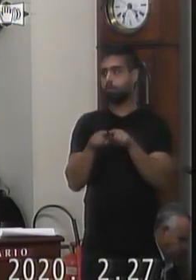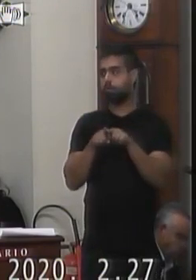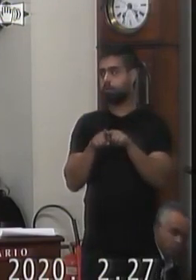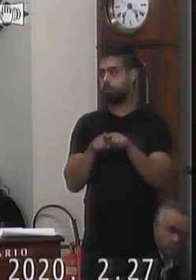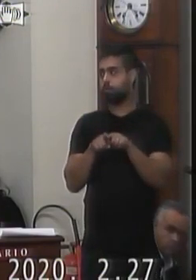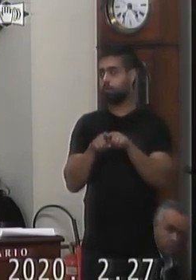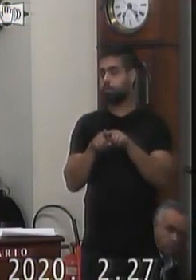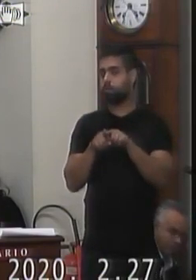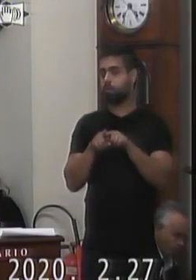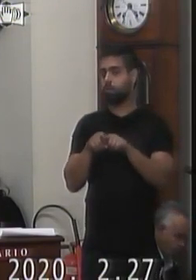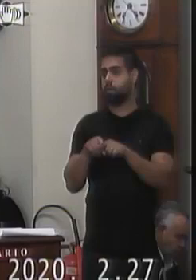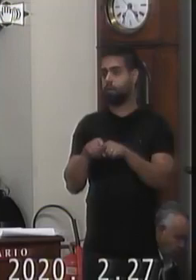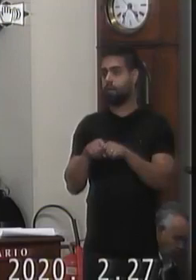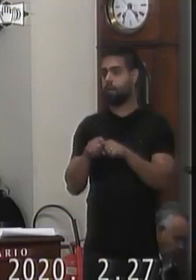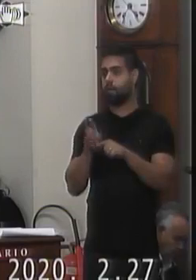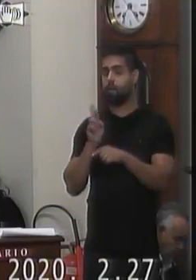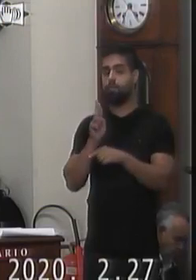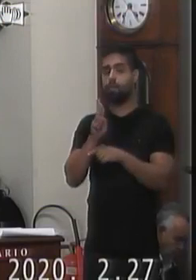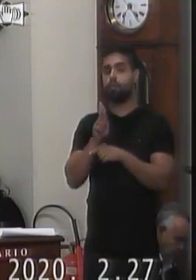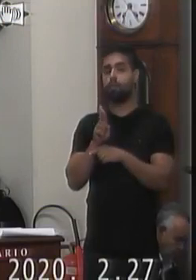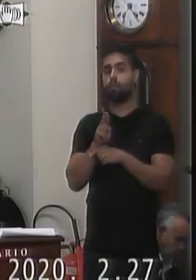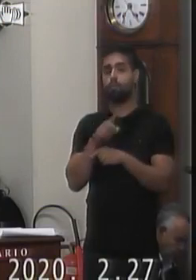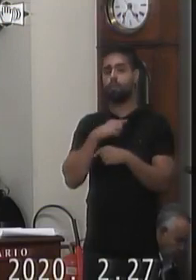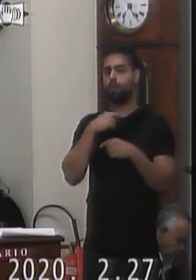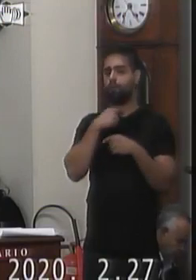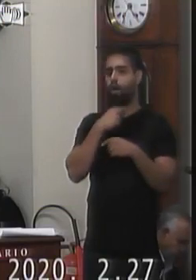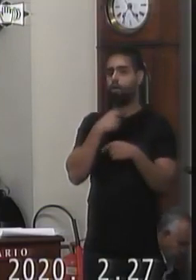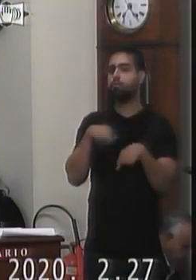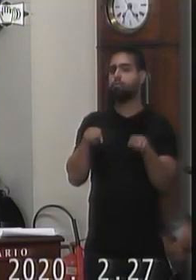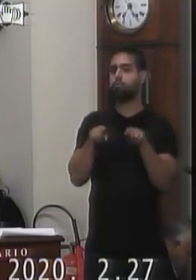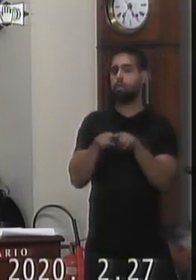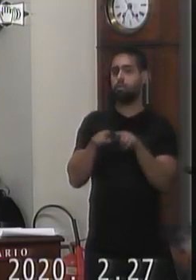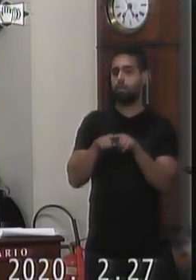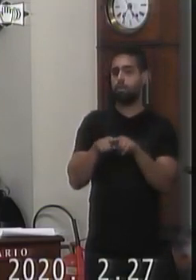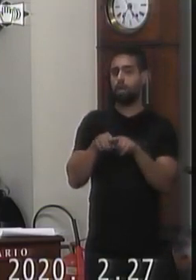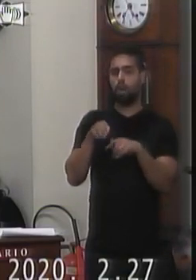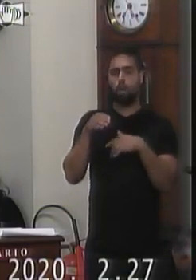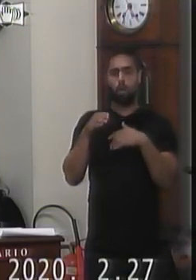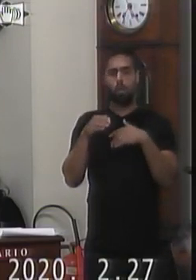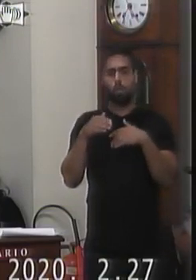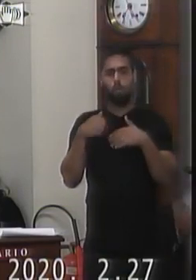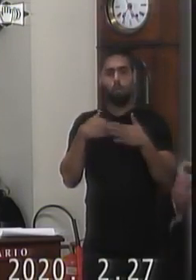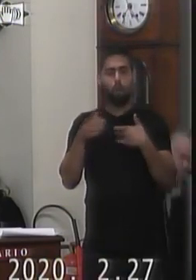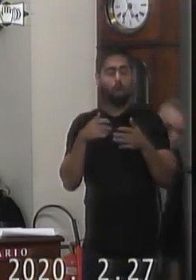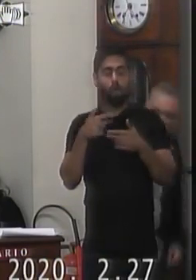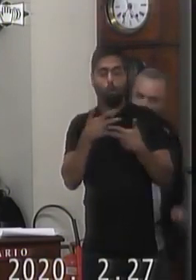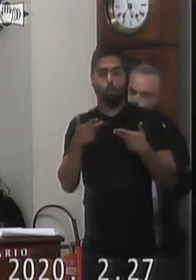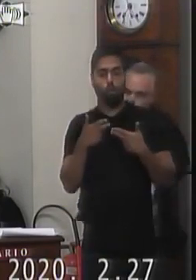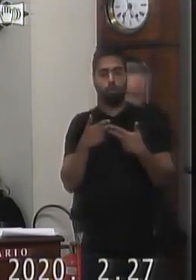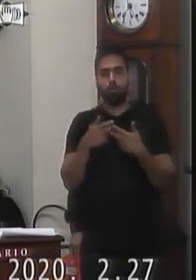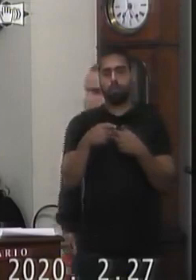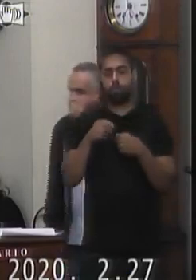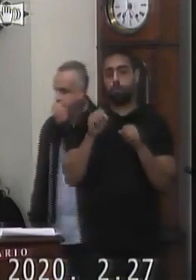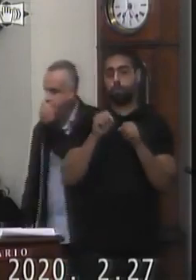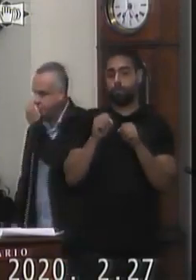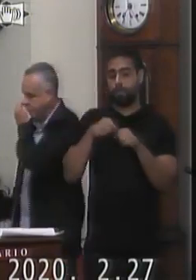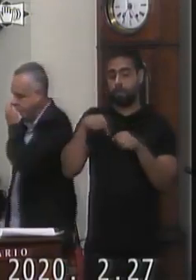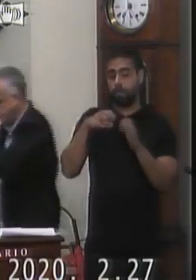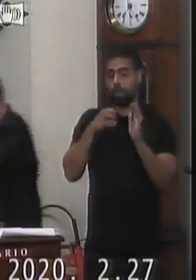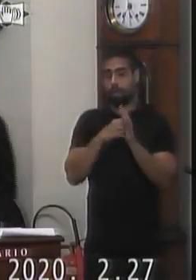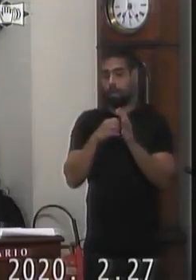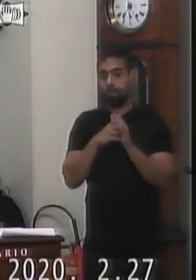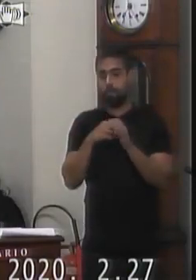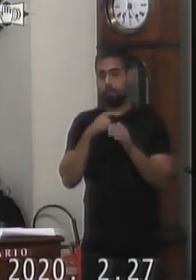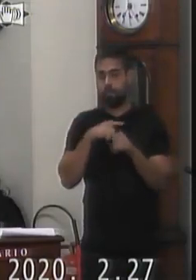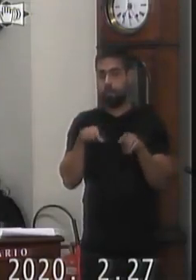órgão representativo, para que eles possam ter voz e vez, para que qualquer decisão que possa ser tomada aqui ou não tomada,